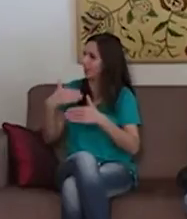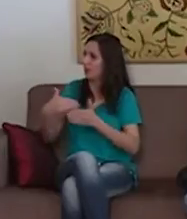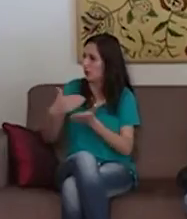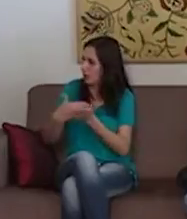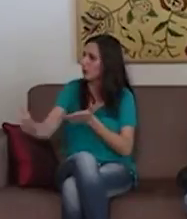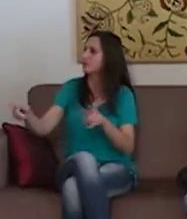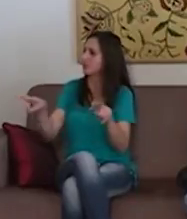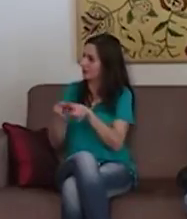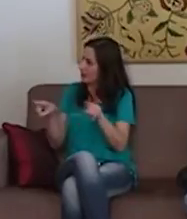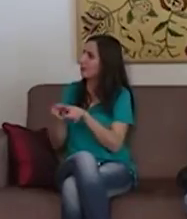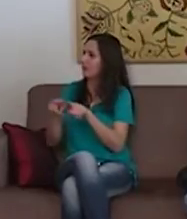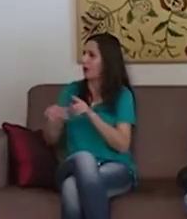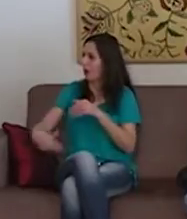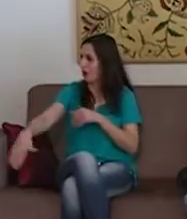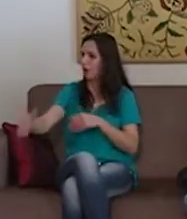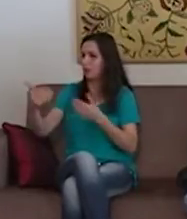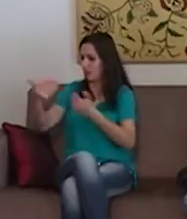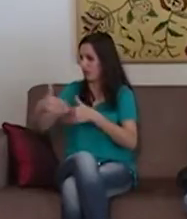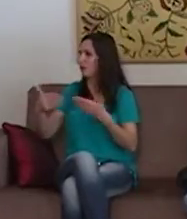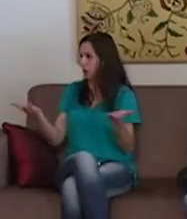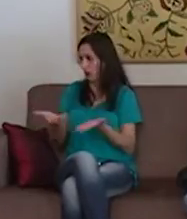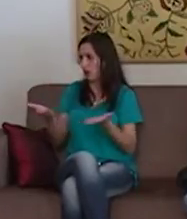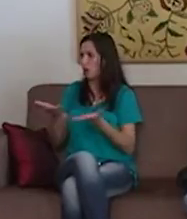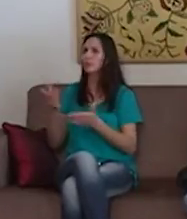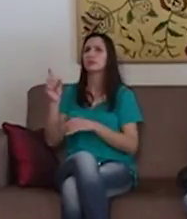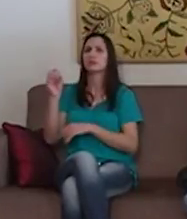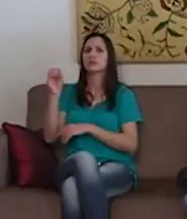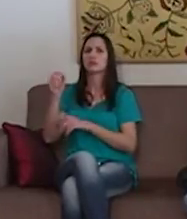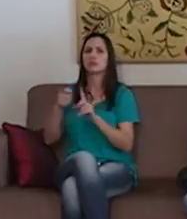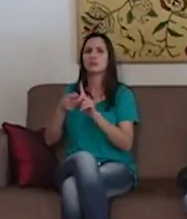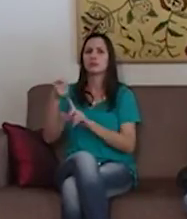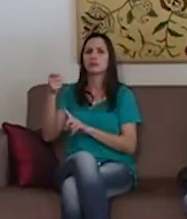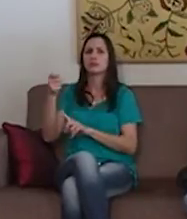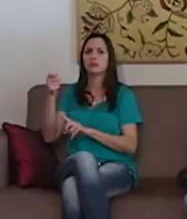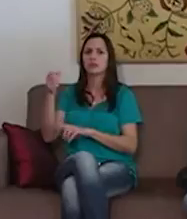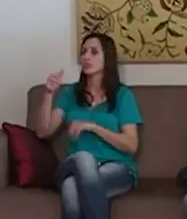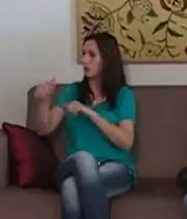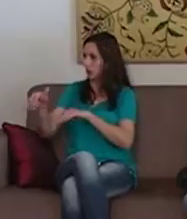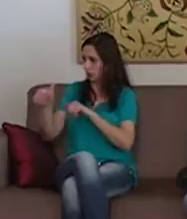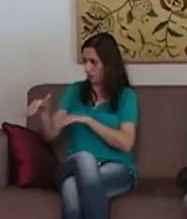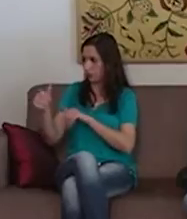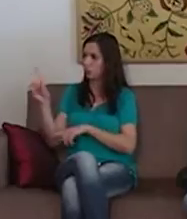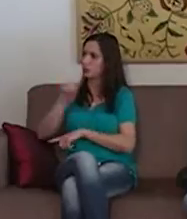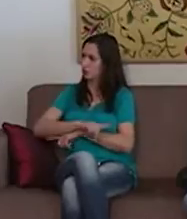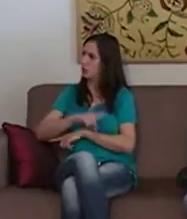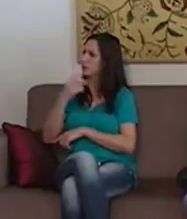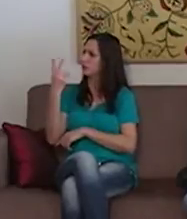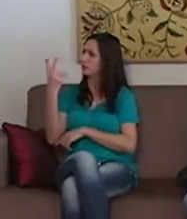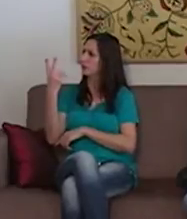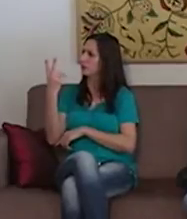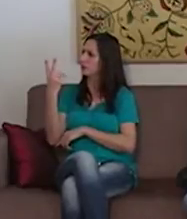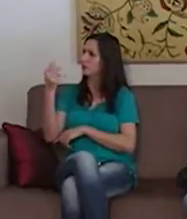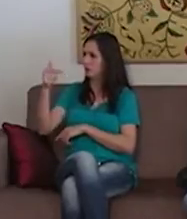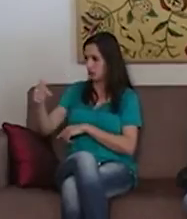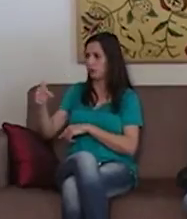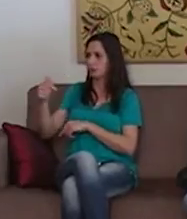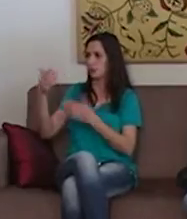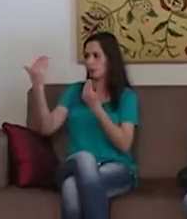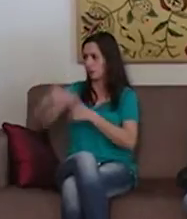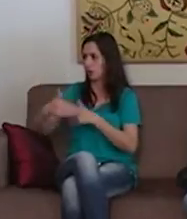O ProLibras também, que logo vai acontecer, vai ser no mês de setembro, no dia 27 de setembro, e nós esperamos